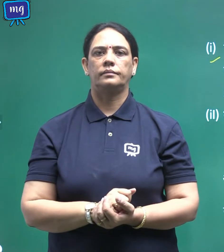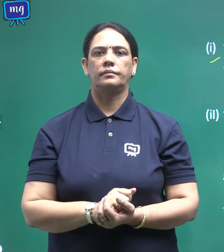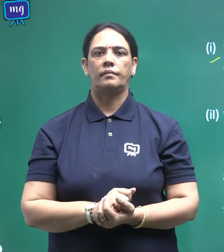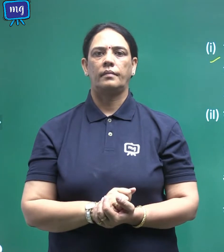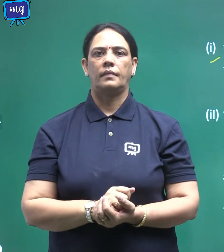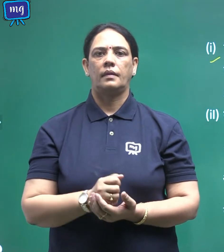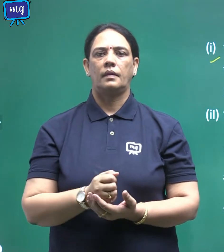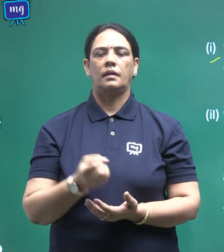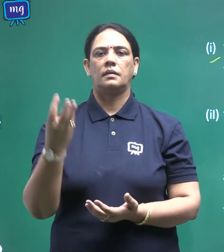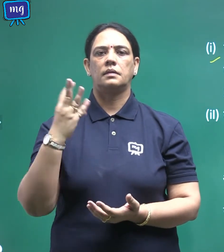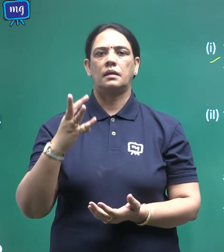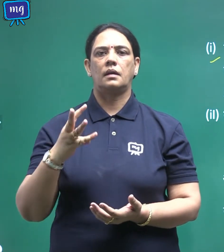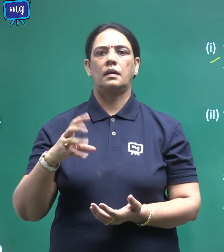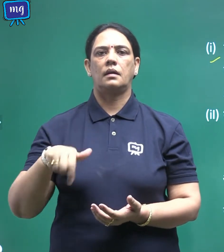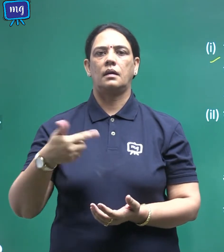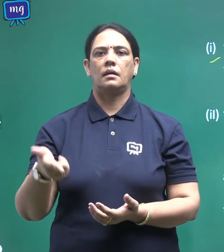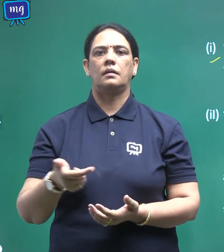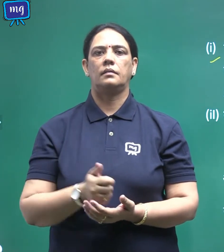संख्या का